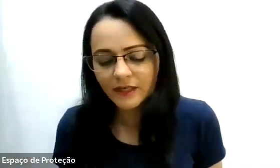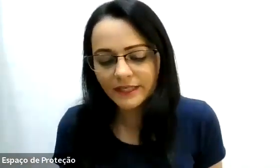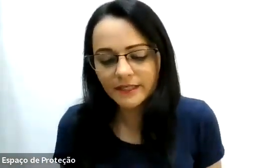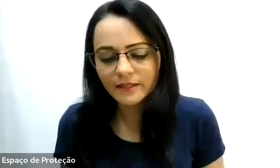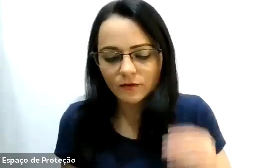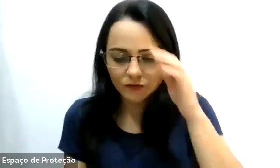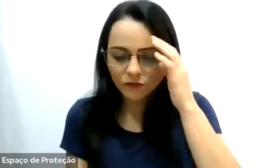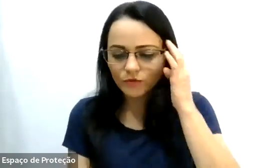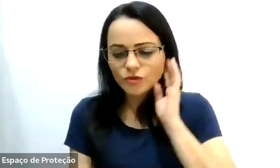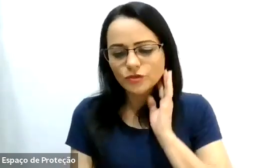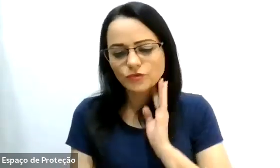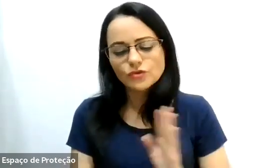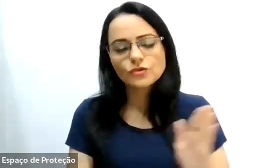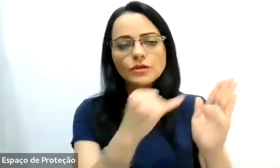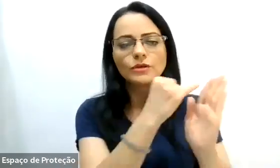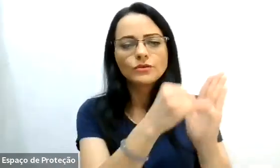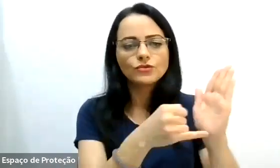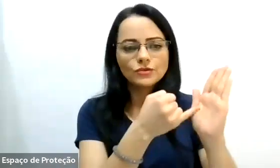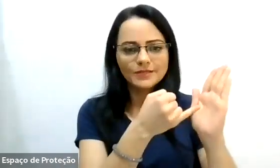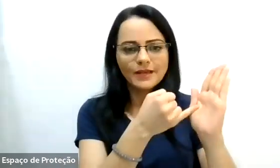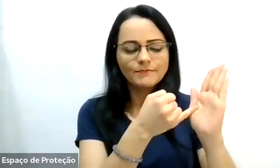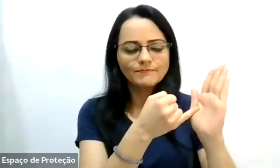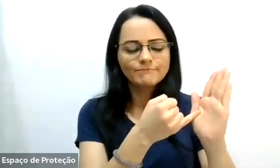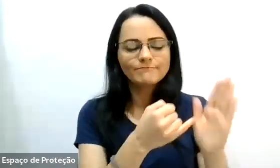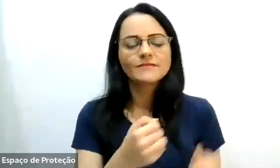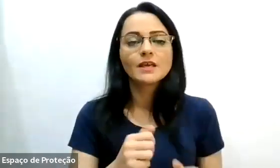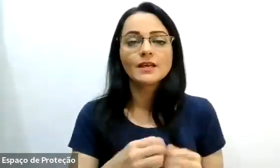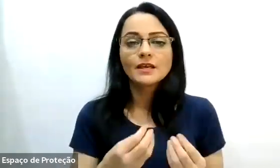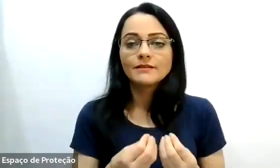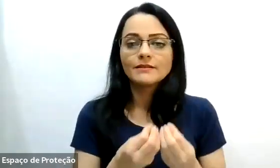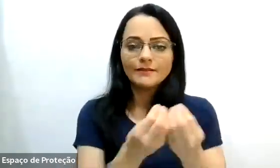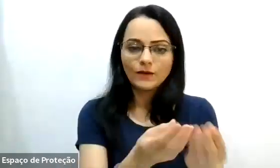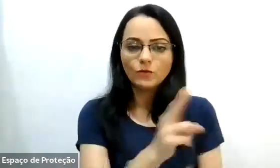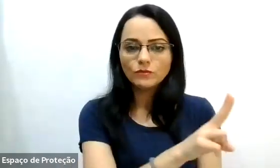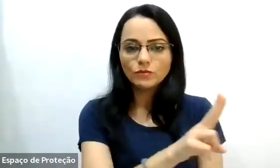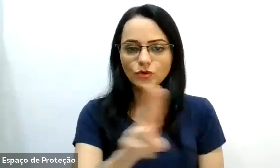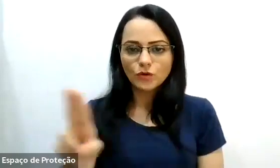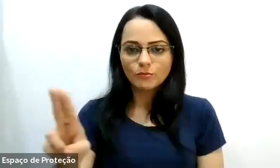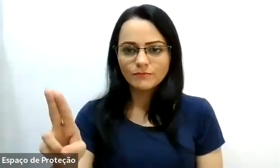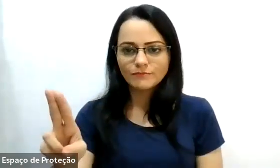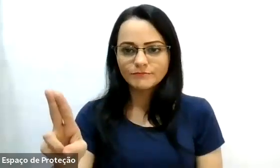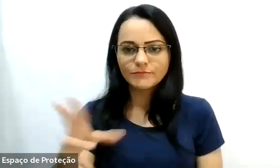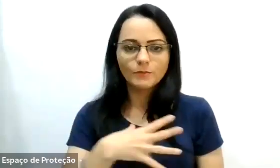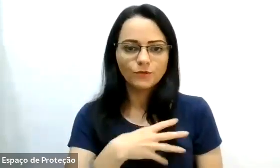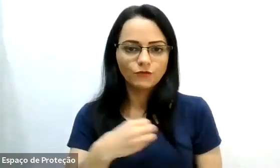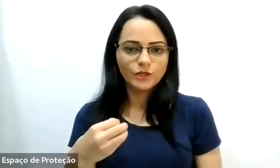E ele deu-lhe o nome de Jesus. José deu o nome para o